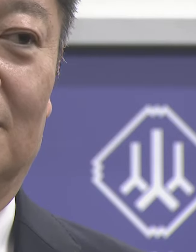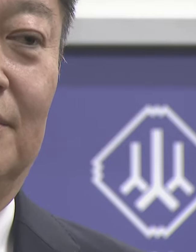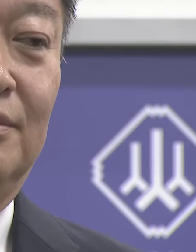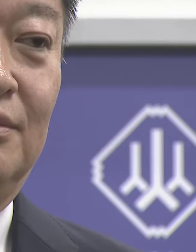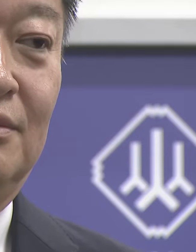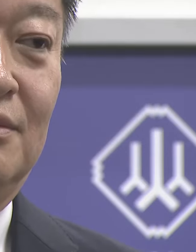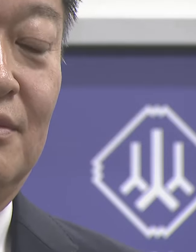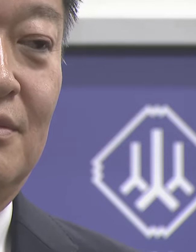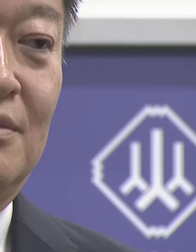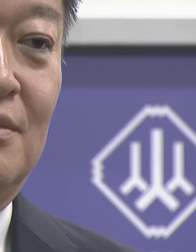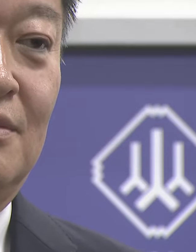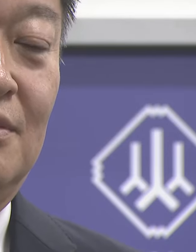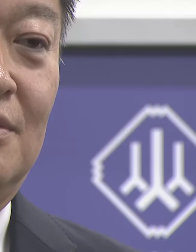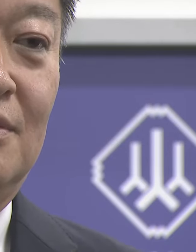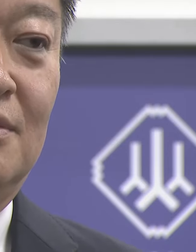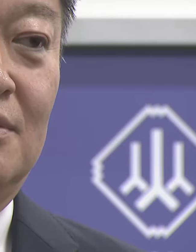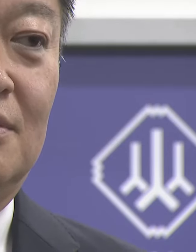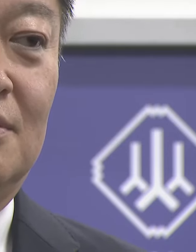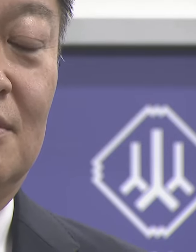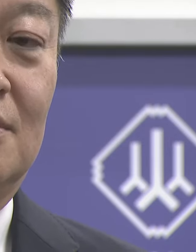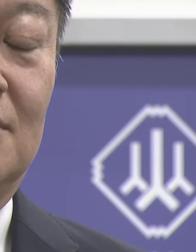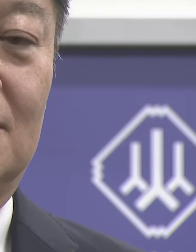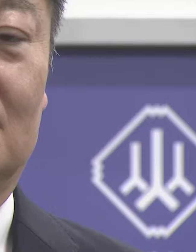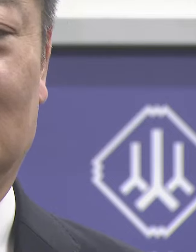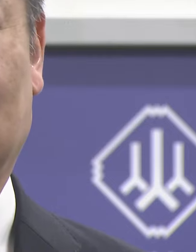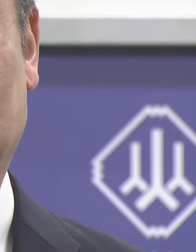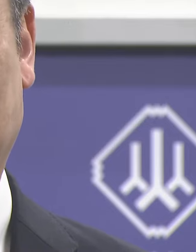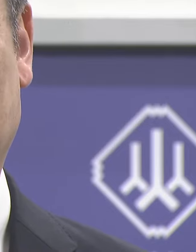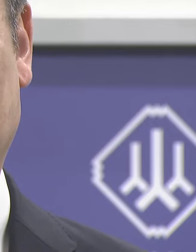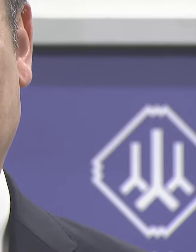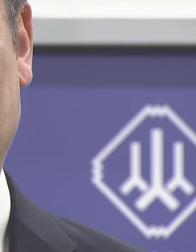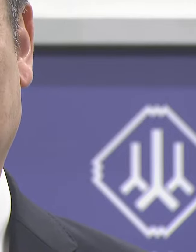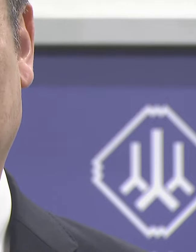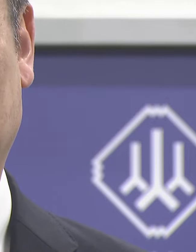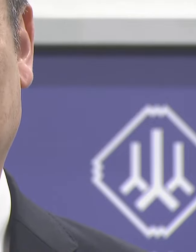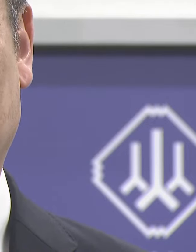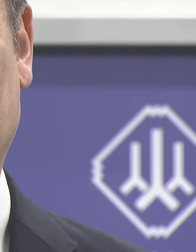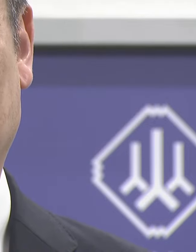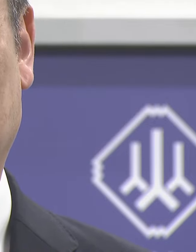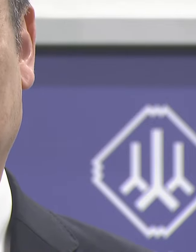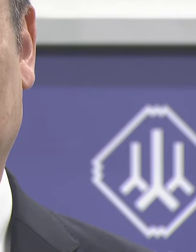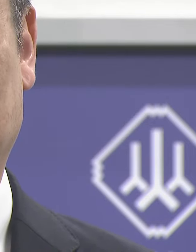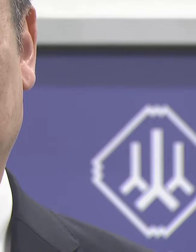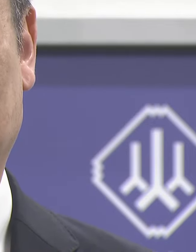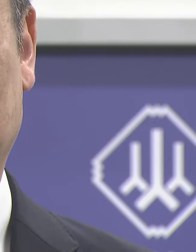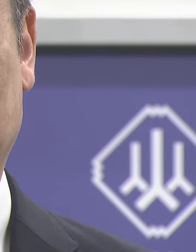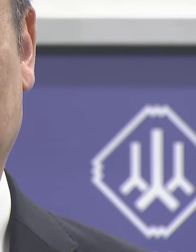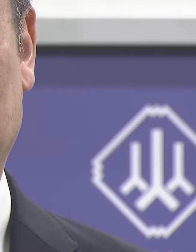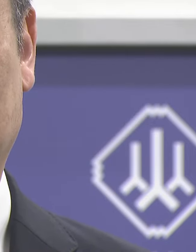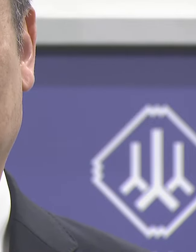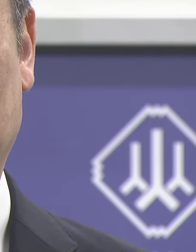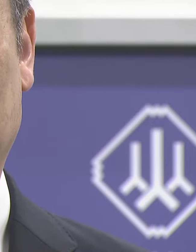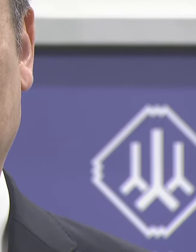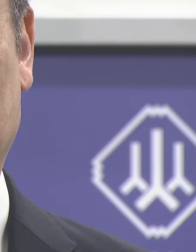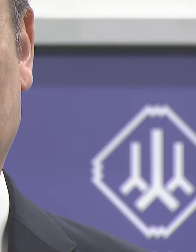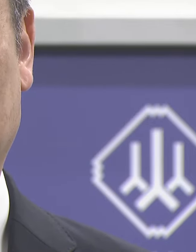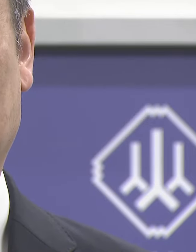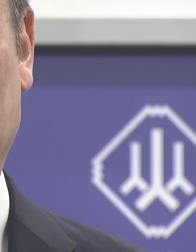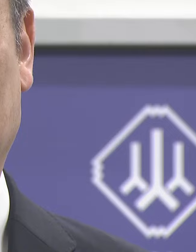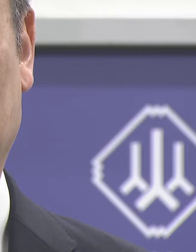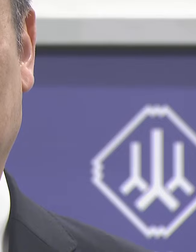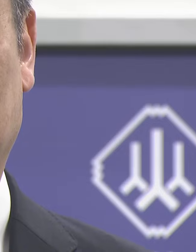最後にこういった何かあったら使える資金というものがあったら、そこに、まあ、そういった資金があれば収支報告書のズレがあっても